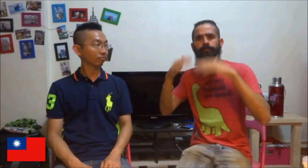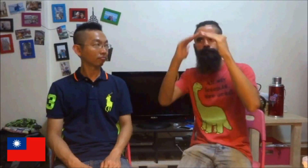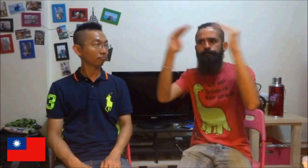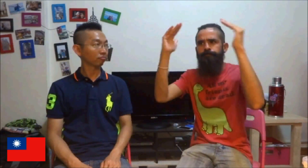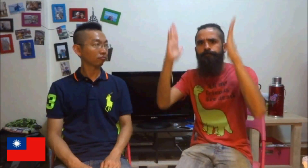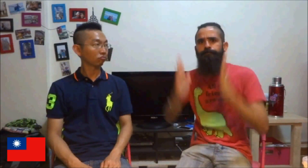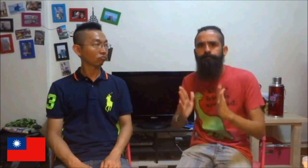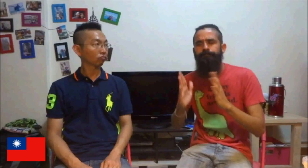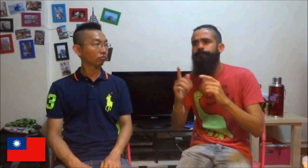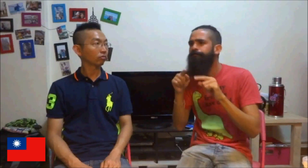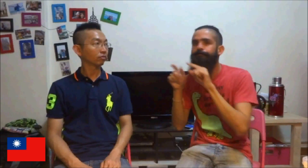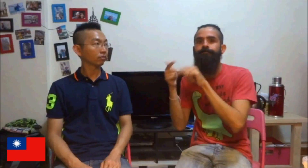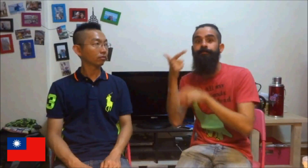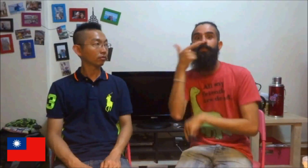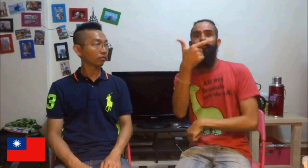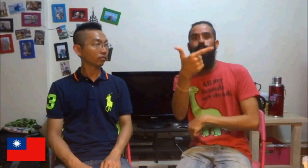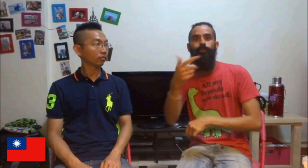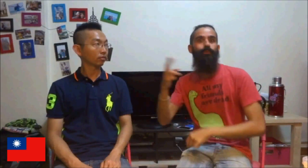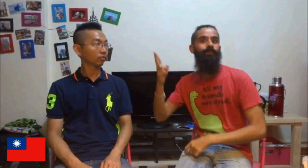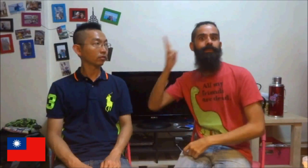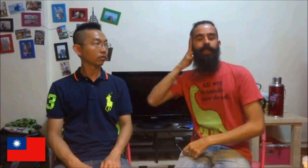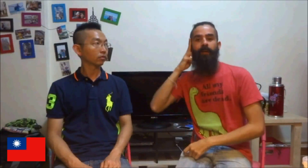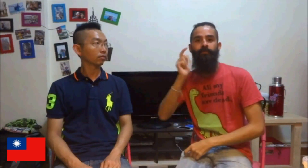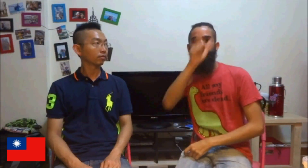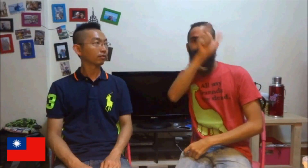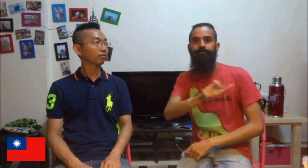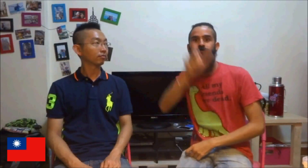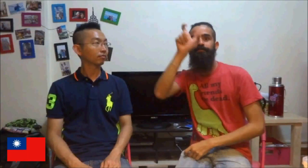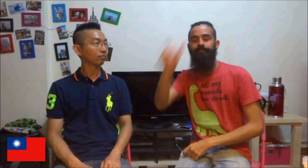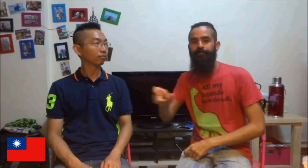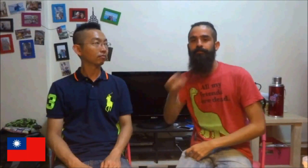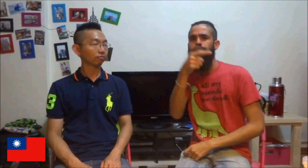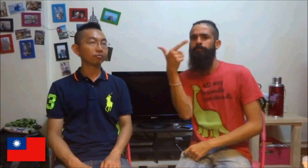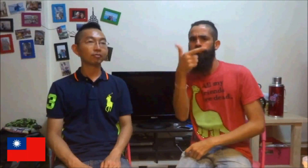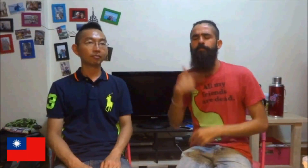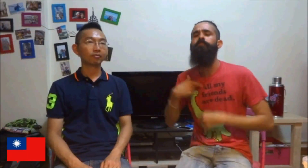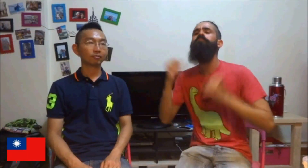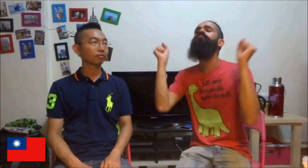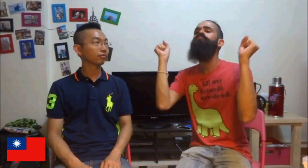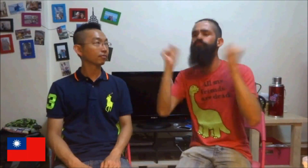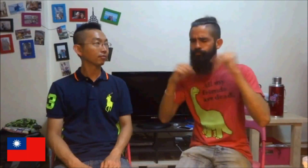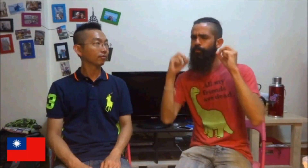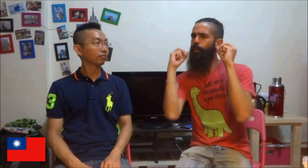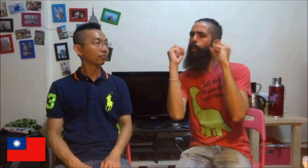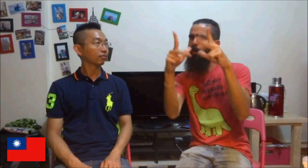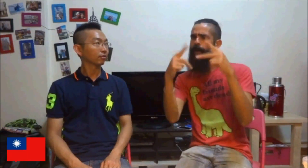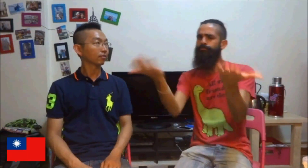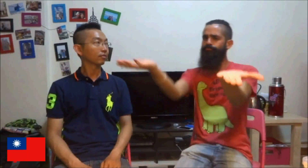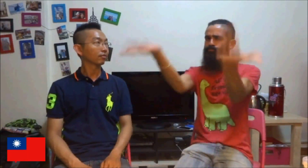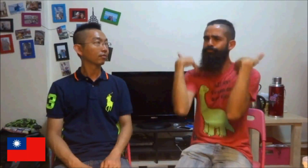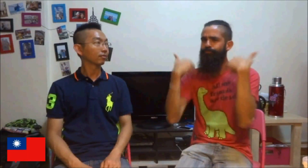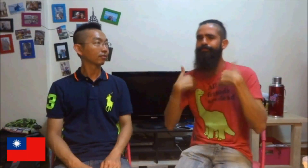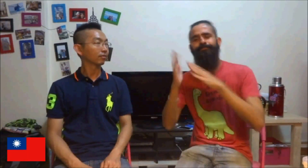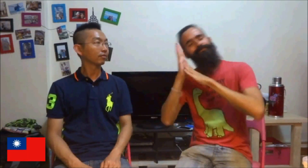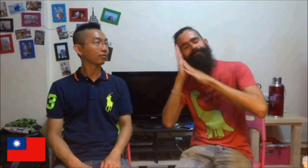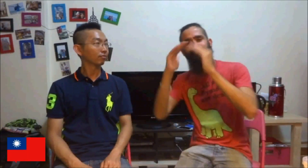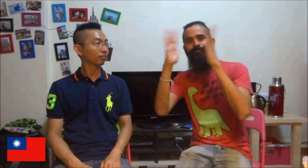mais avant, j'ai essayé de trouver un endroit pour dormir. Et j'ai trouvé 2